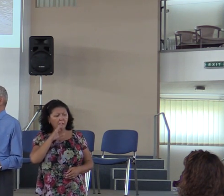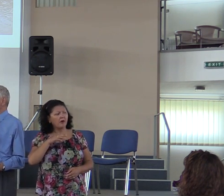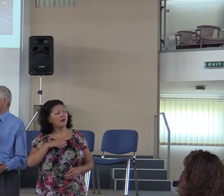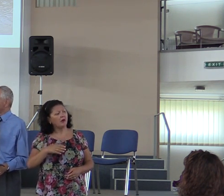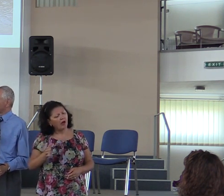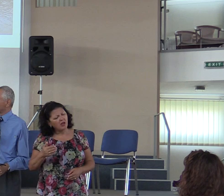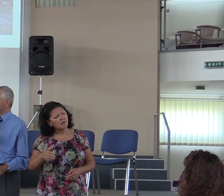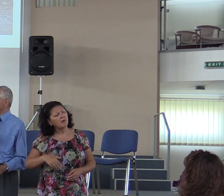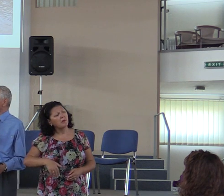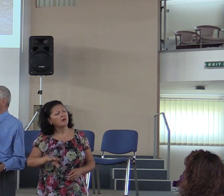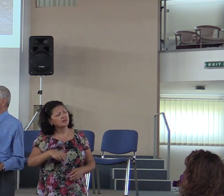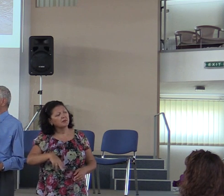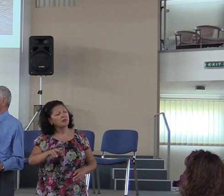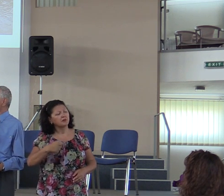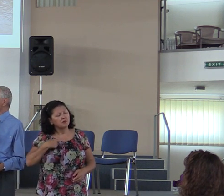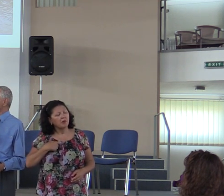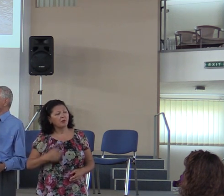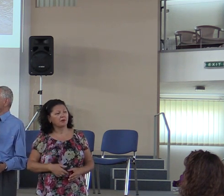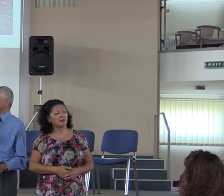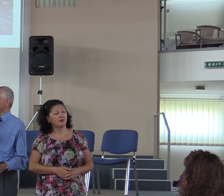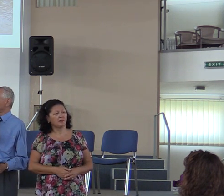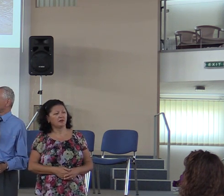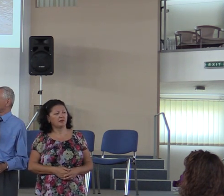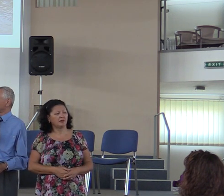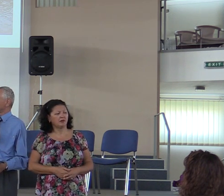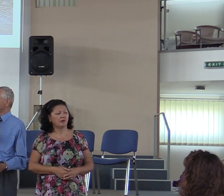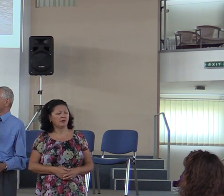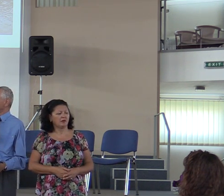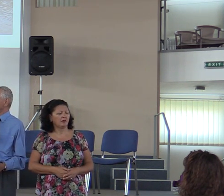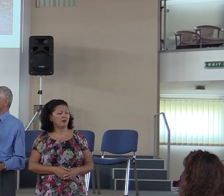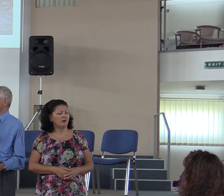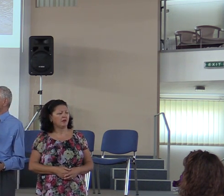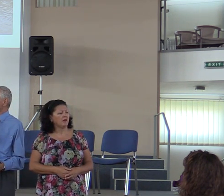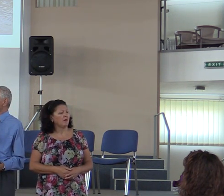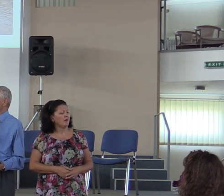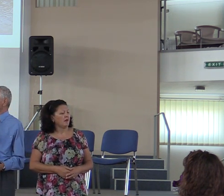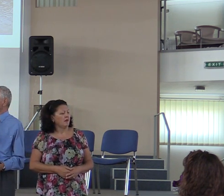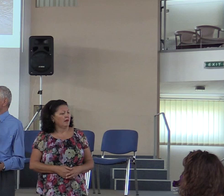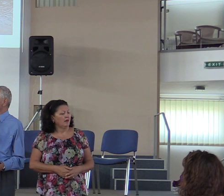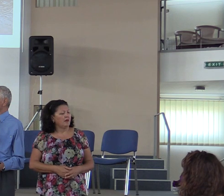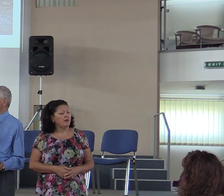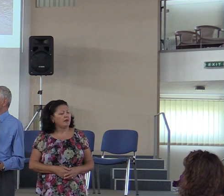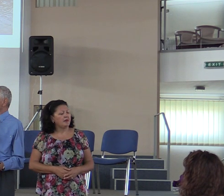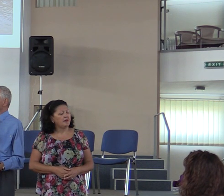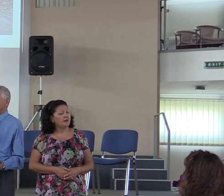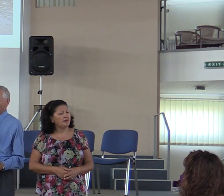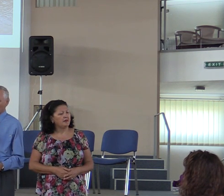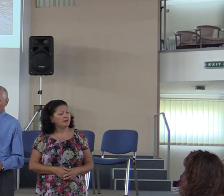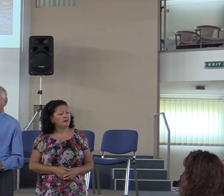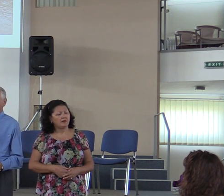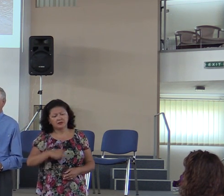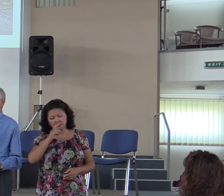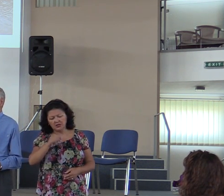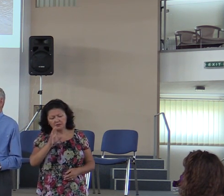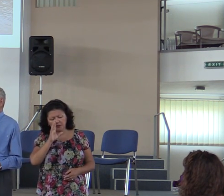mergem, nu mai trebuie. And the mother and the little girl said, you told us we wouldn't get wet when we ran. Și a